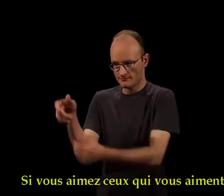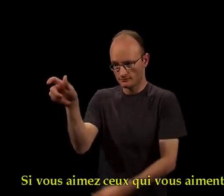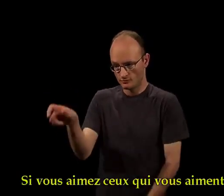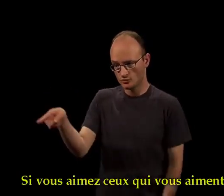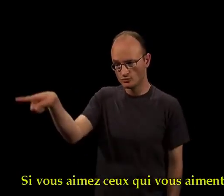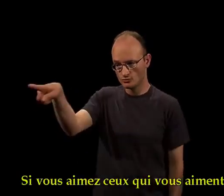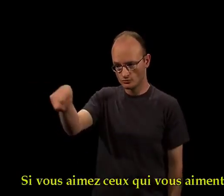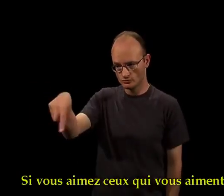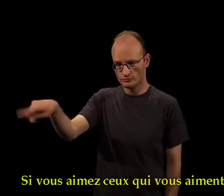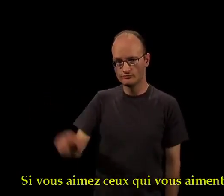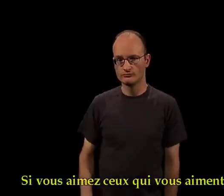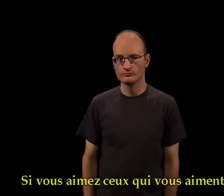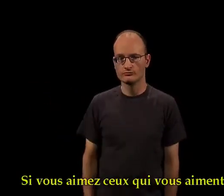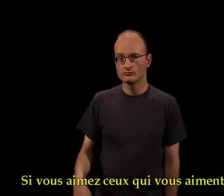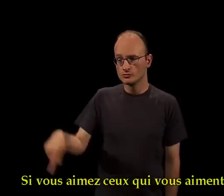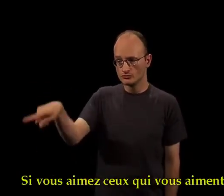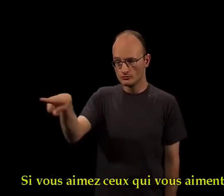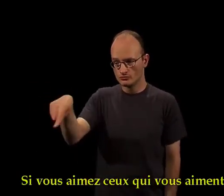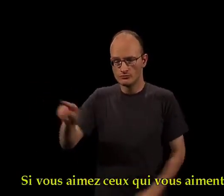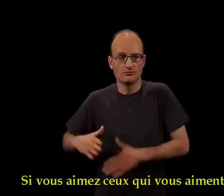Si vous aimez ceux qui vous aiment,